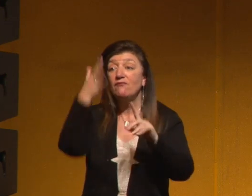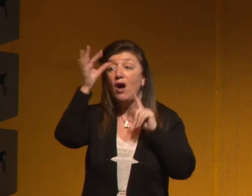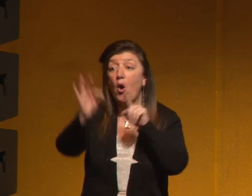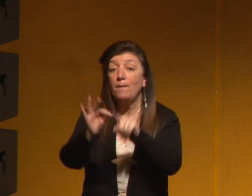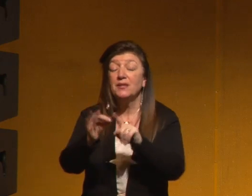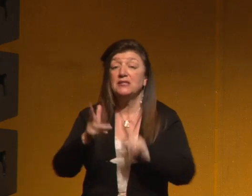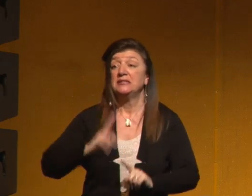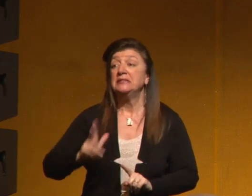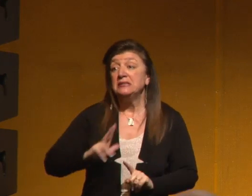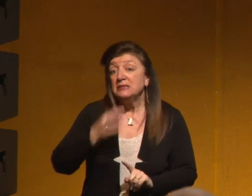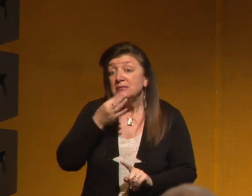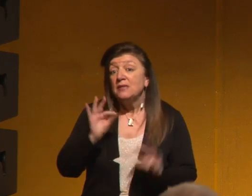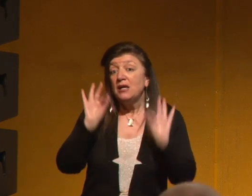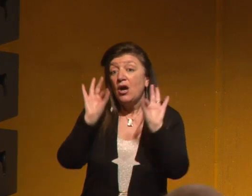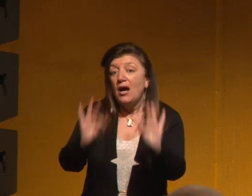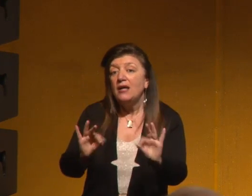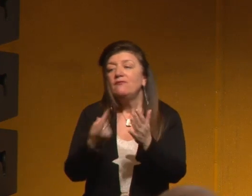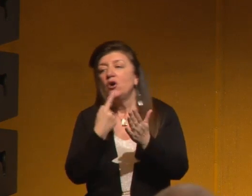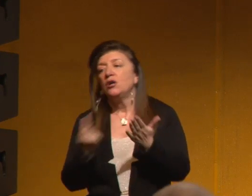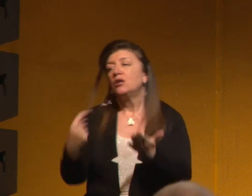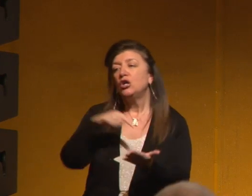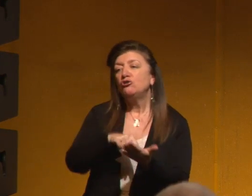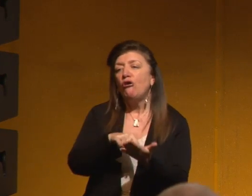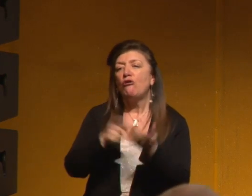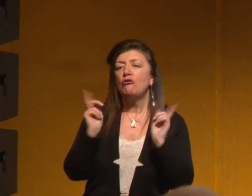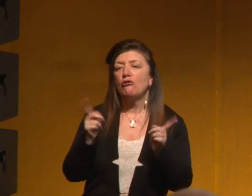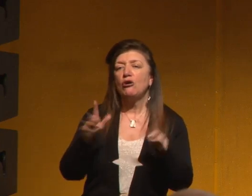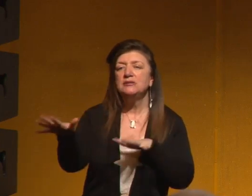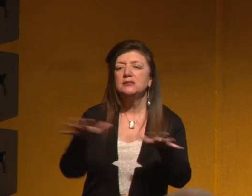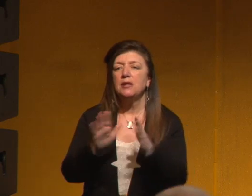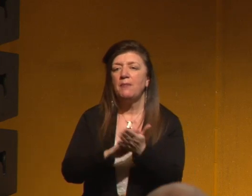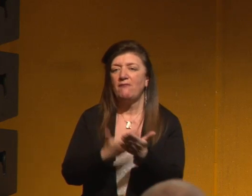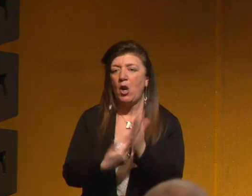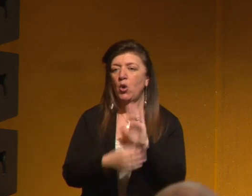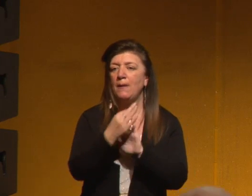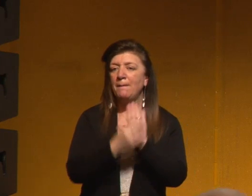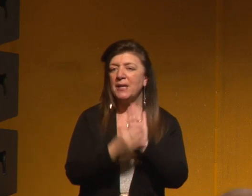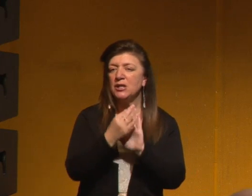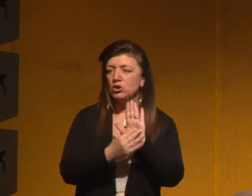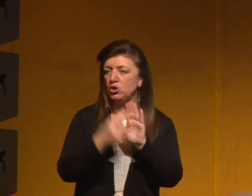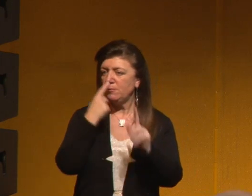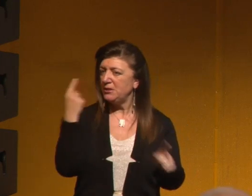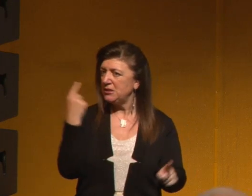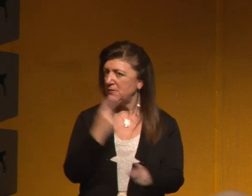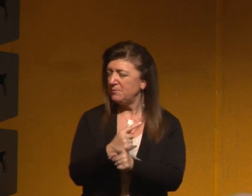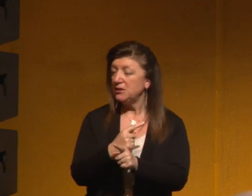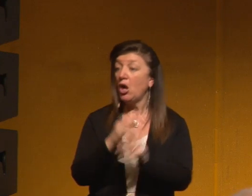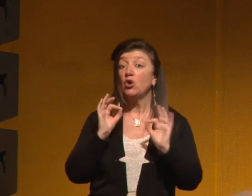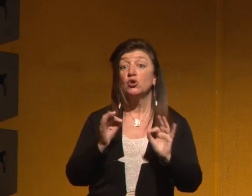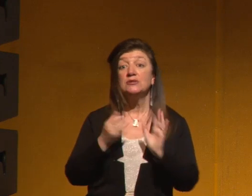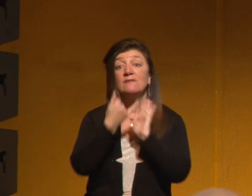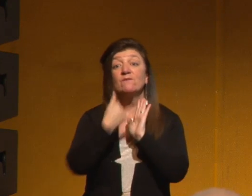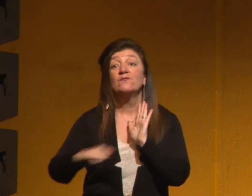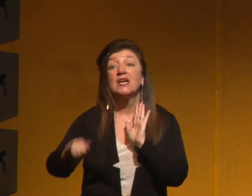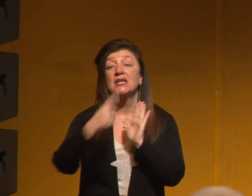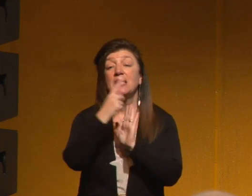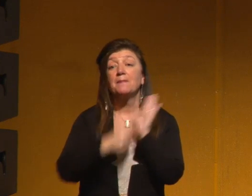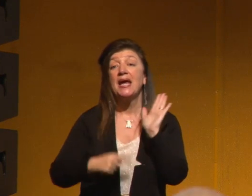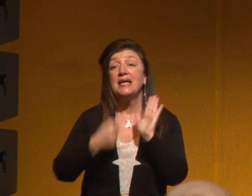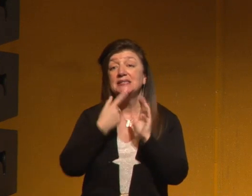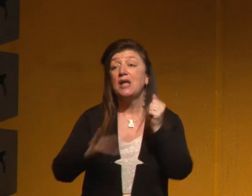a ricreare un sistema di valori tenere fermi alcuni principi così alla fine di luglio che ha